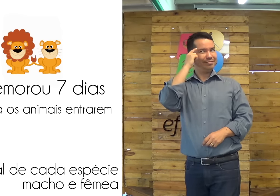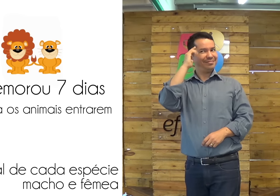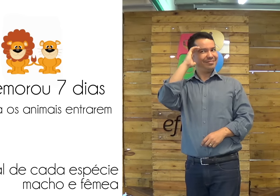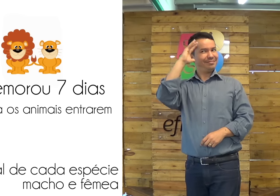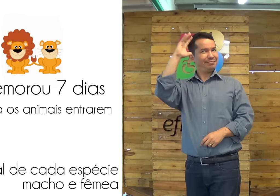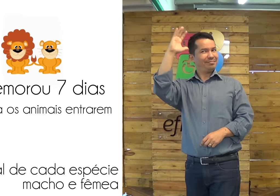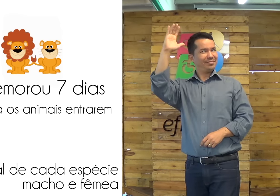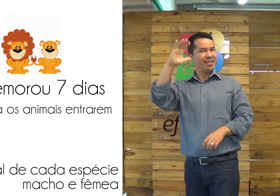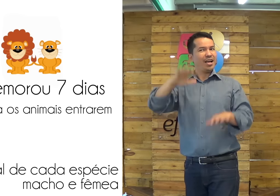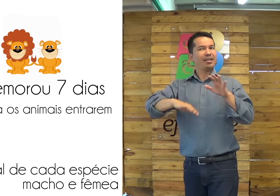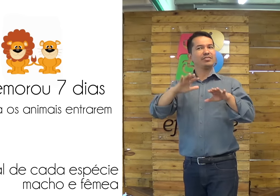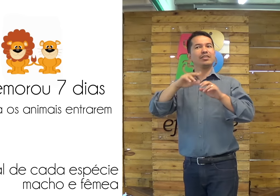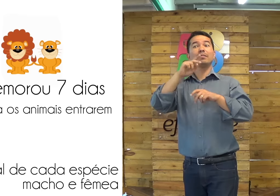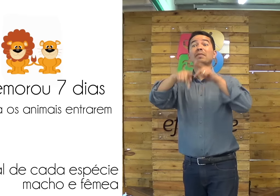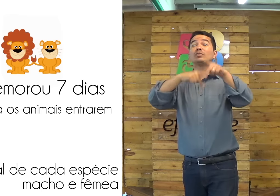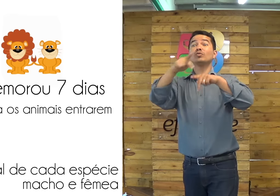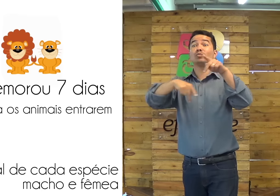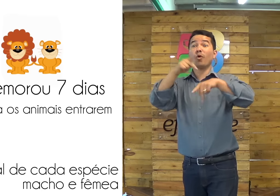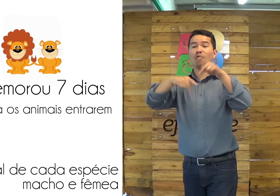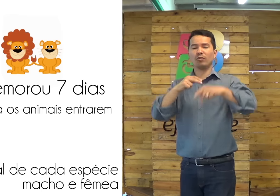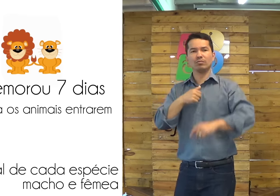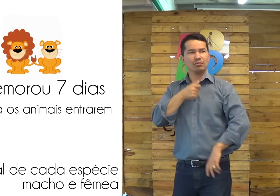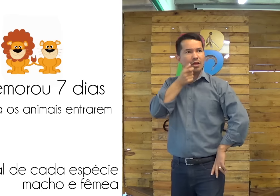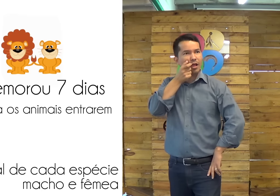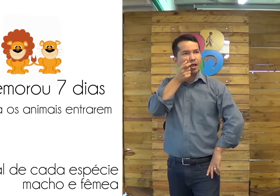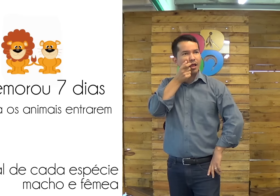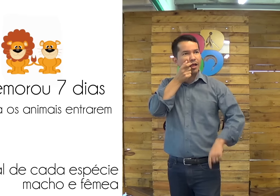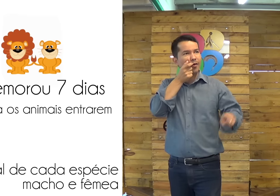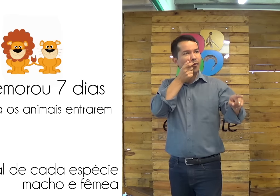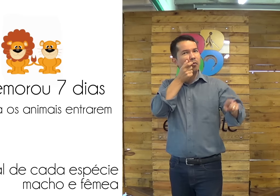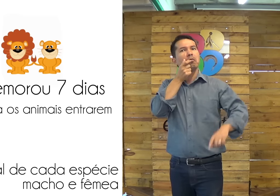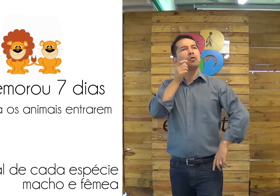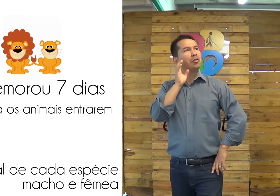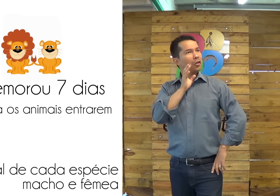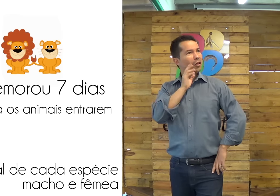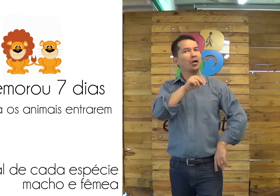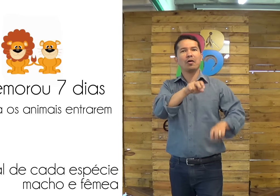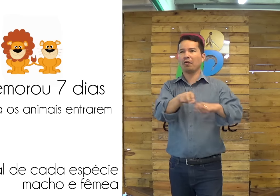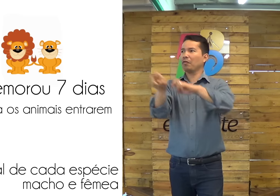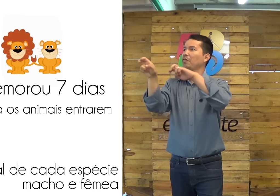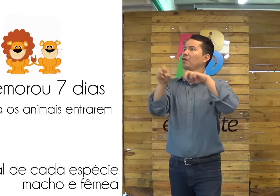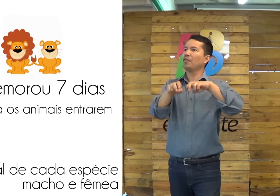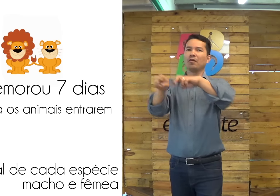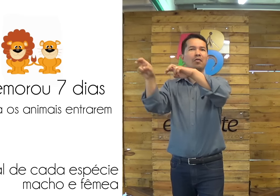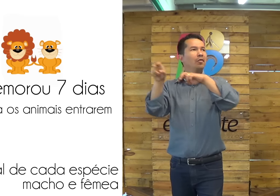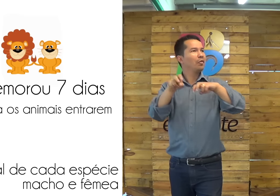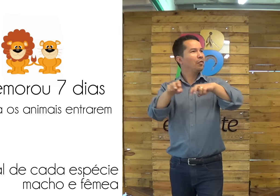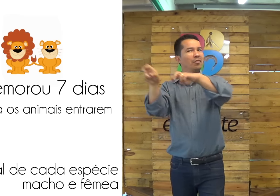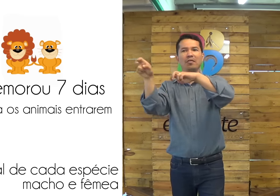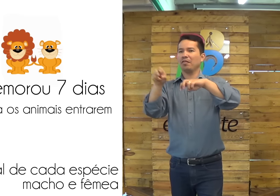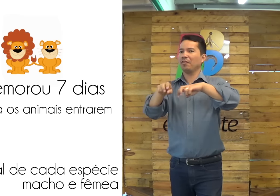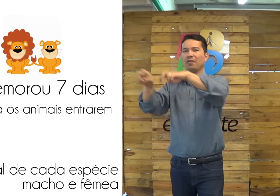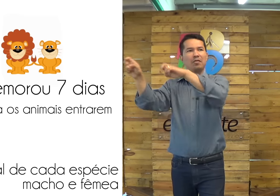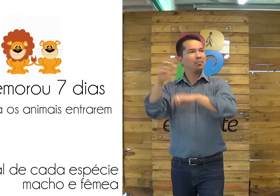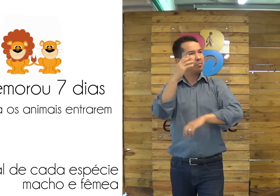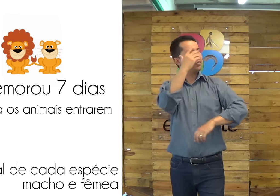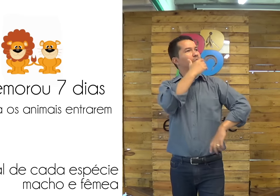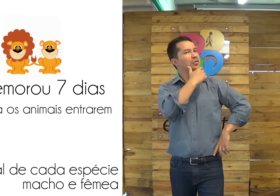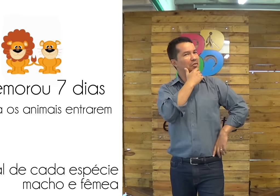arca eu fico imaginando né o povo olhando lá Nossa que bonitinho né ó as casa de animais